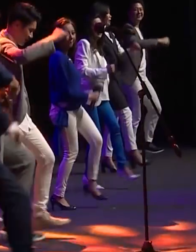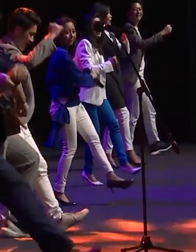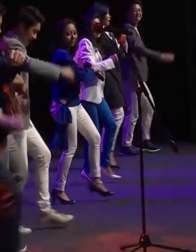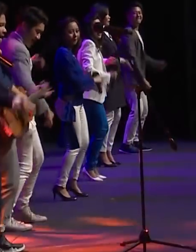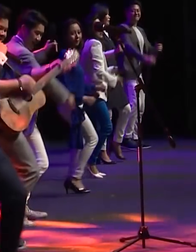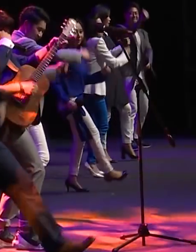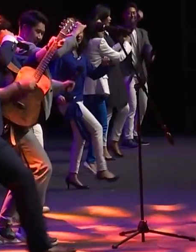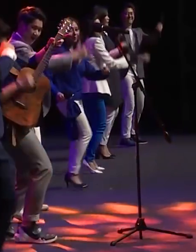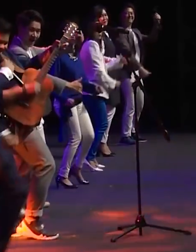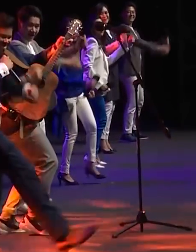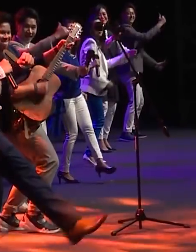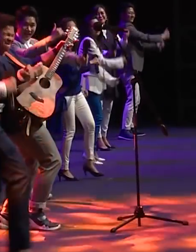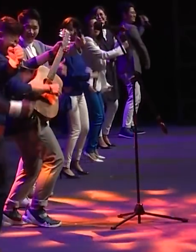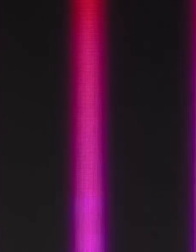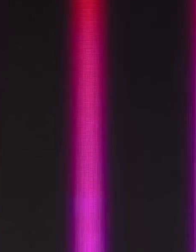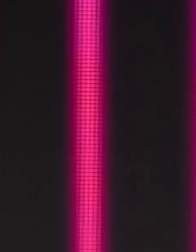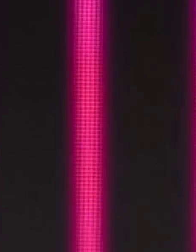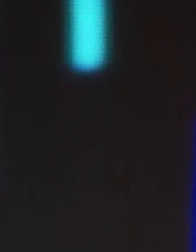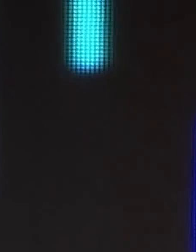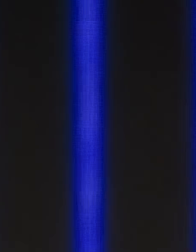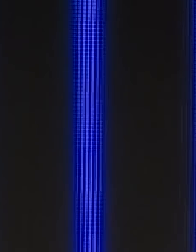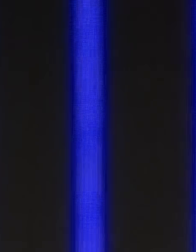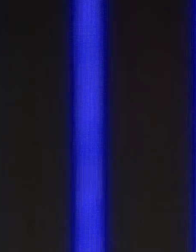Semua menari buat Tuhan. Hey.